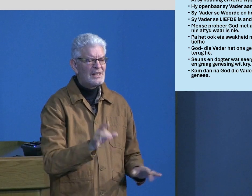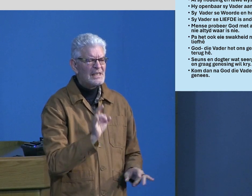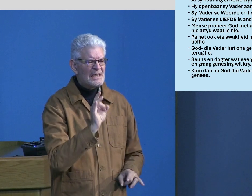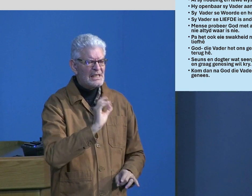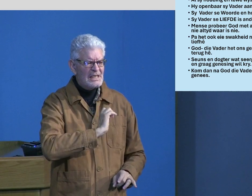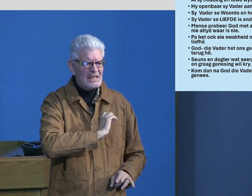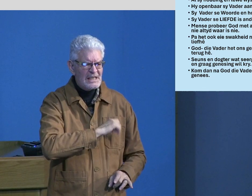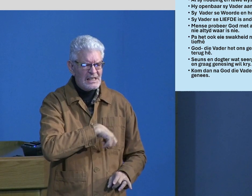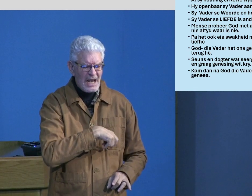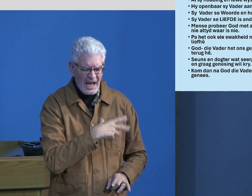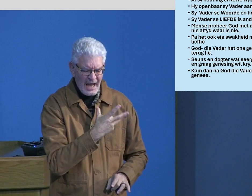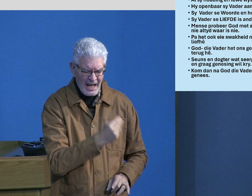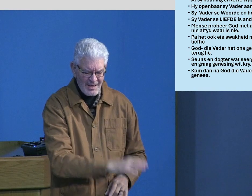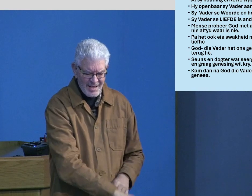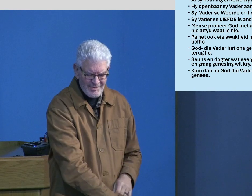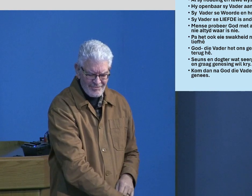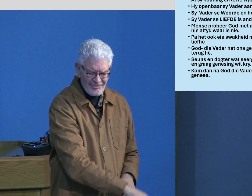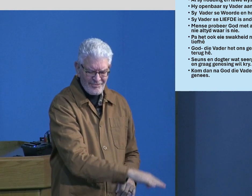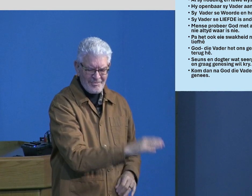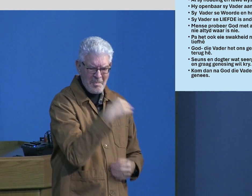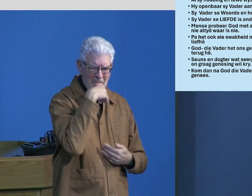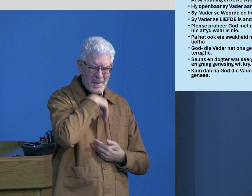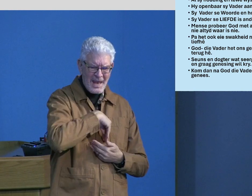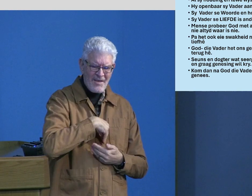Seuns en dogters wat seer gekry het van kleins af,